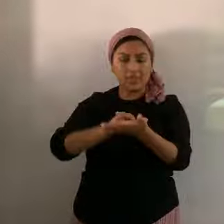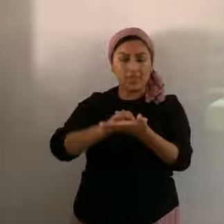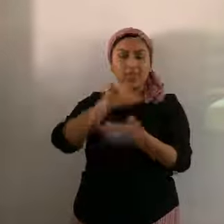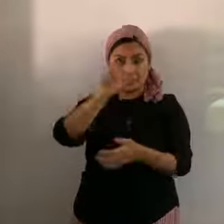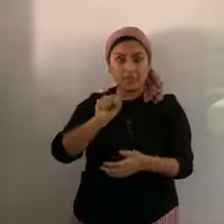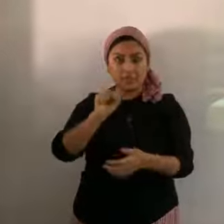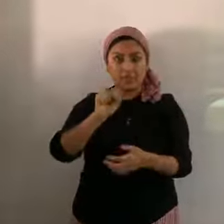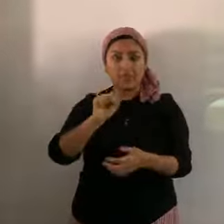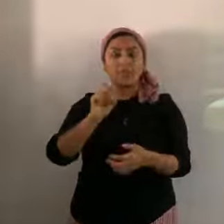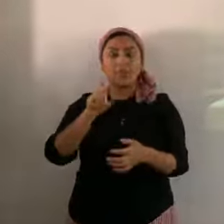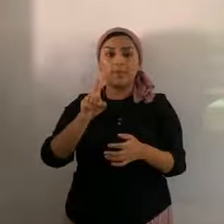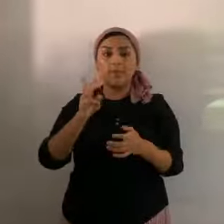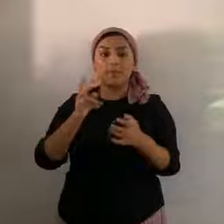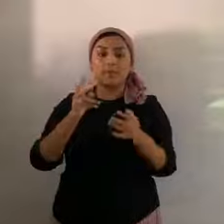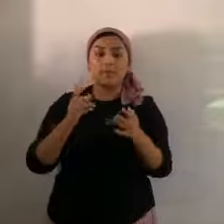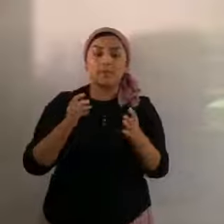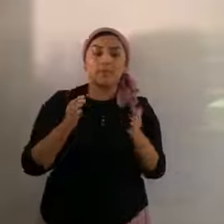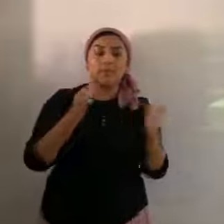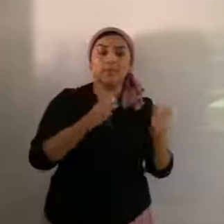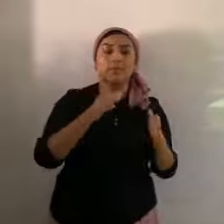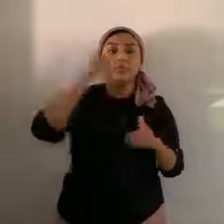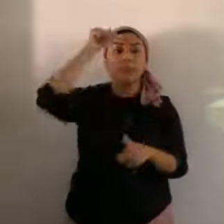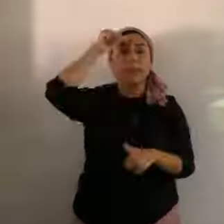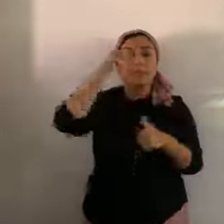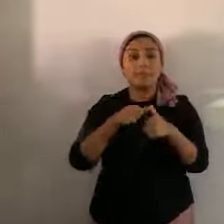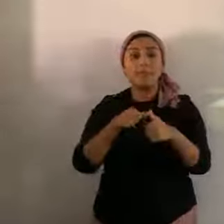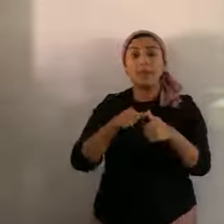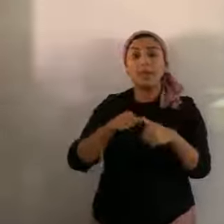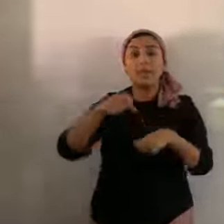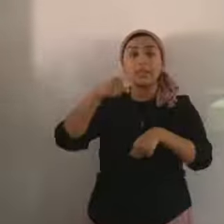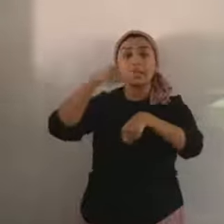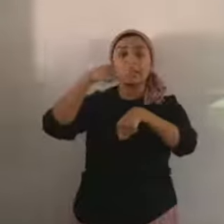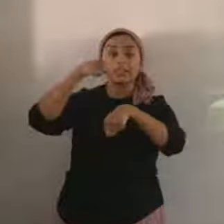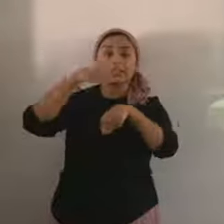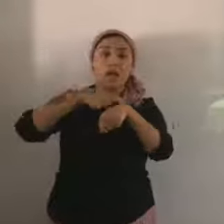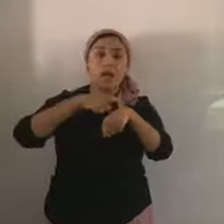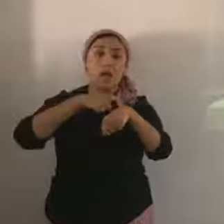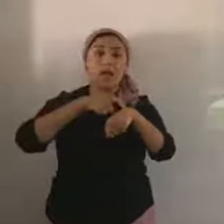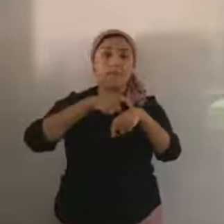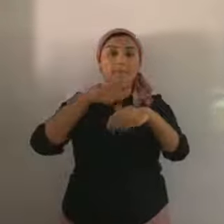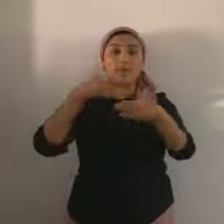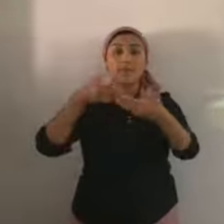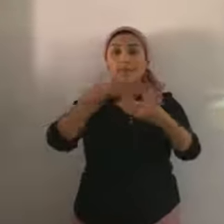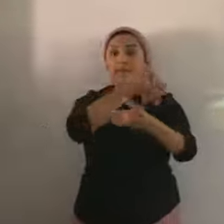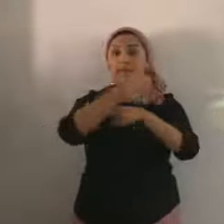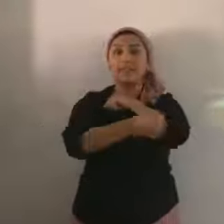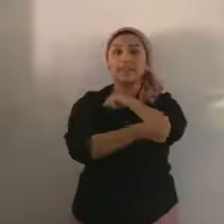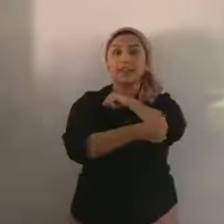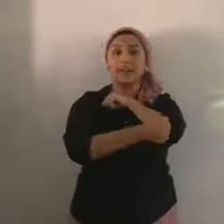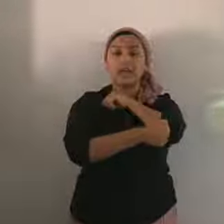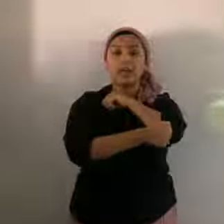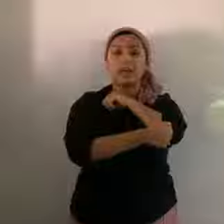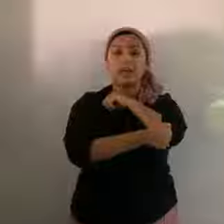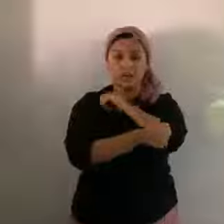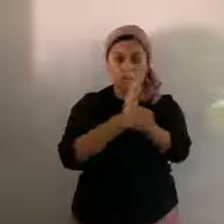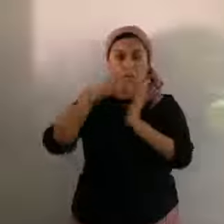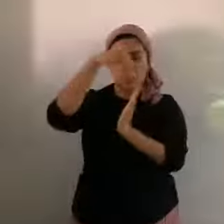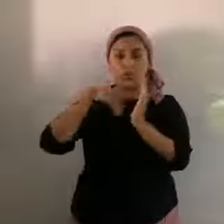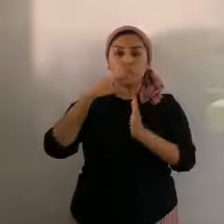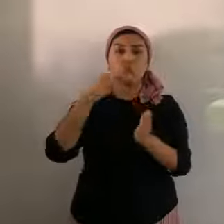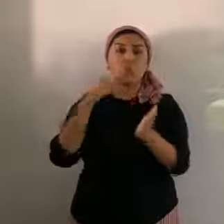¿Sí? Bueno, entonces, a ver, recordemos que era época de pre-Pesaj. Puedes ponerlo